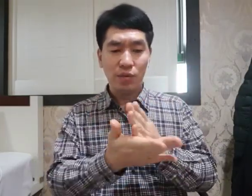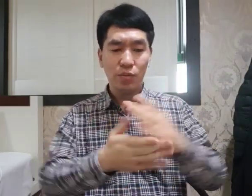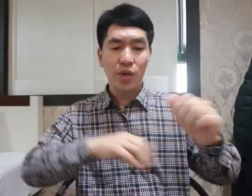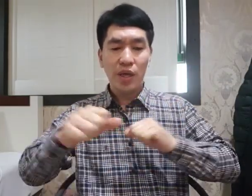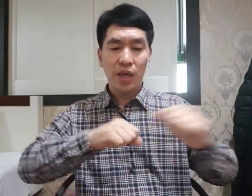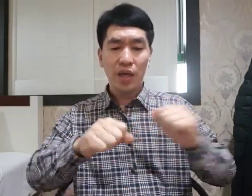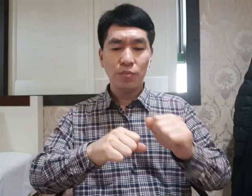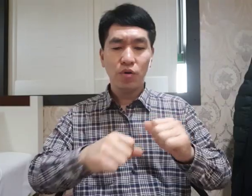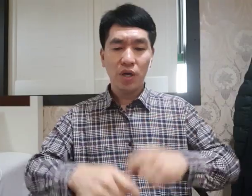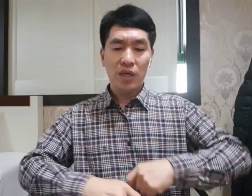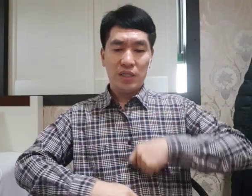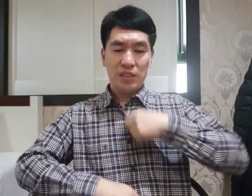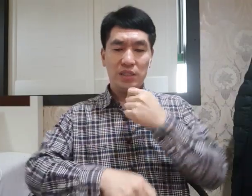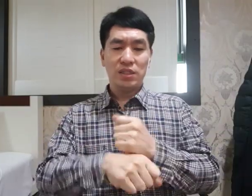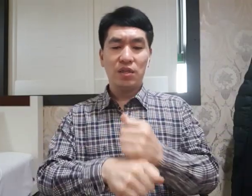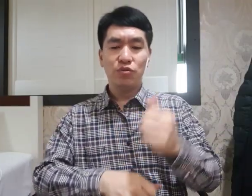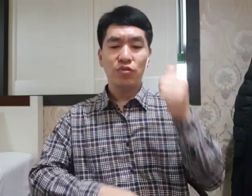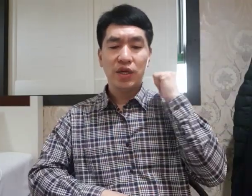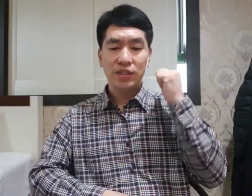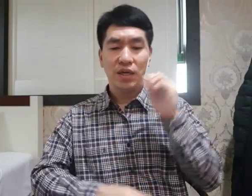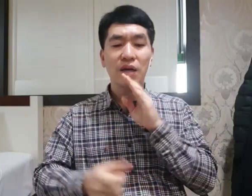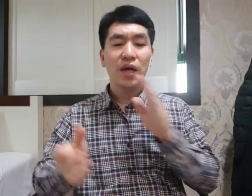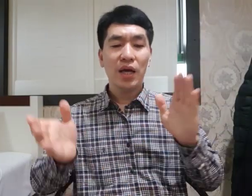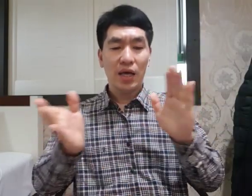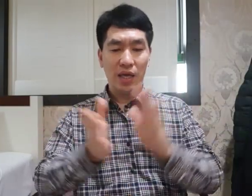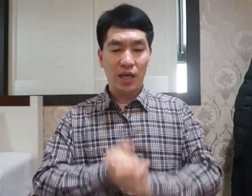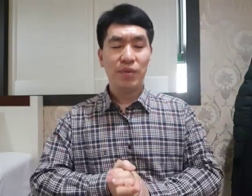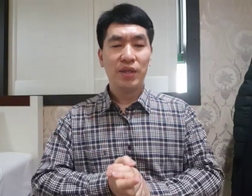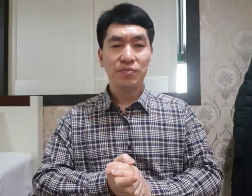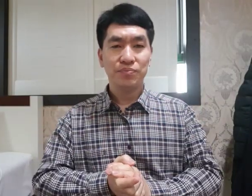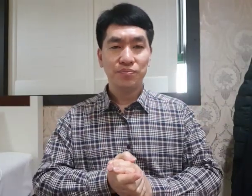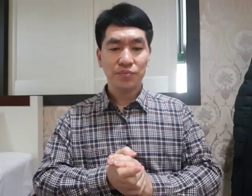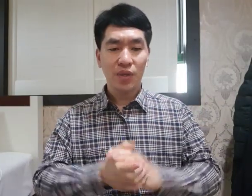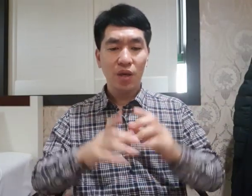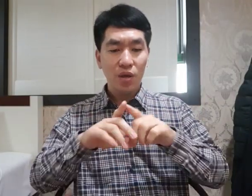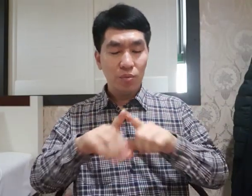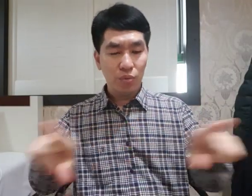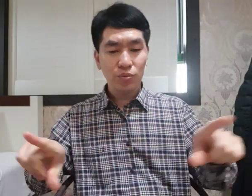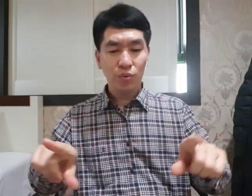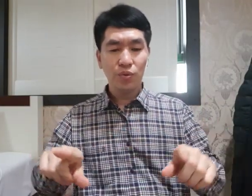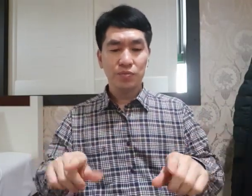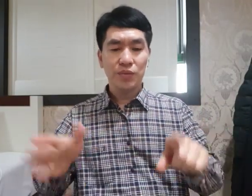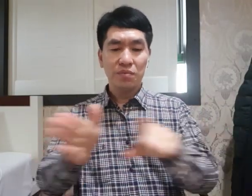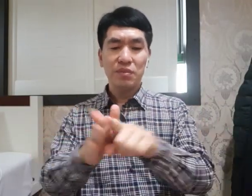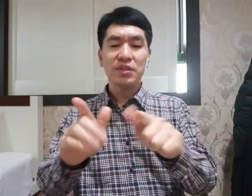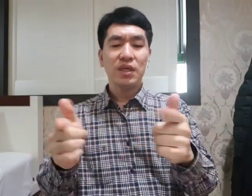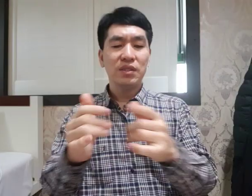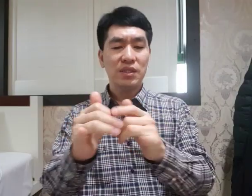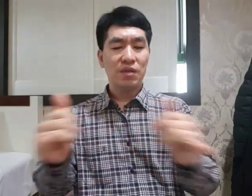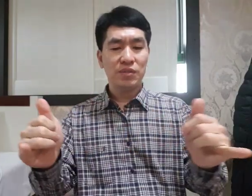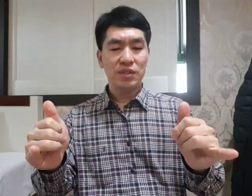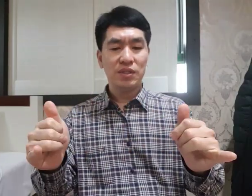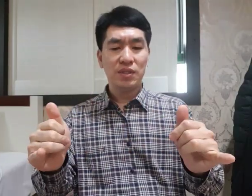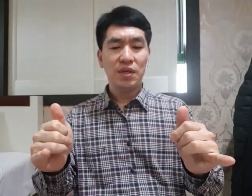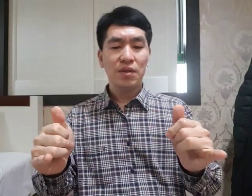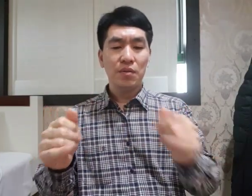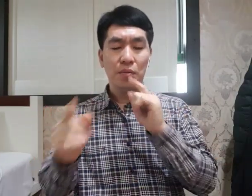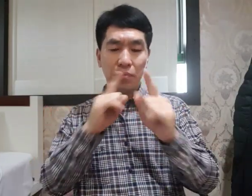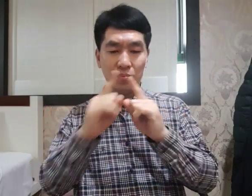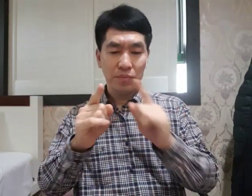말고 행함과 진실함으로 하자. 아멘. 보통 믿지 않는 사람들